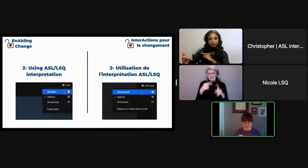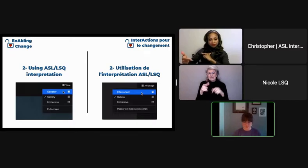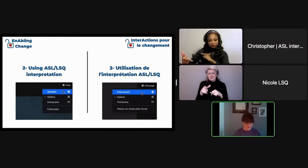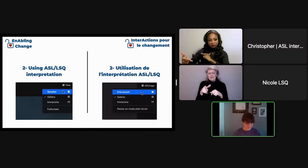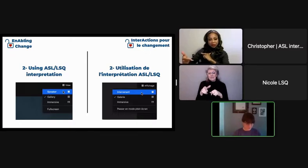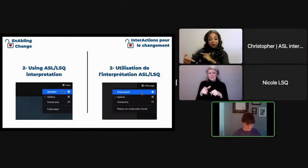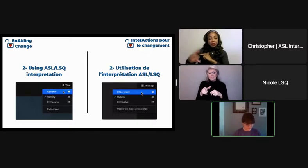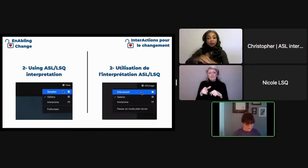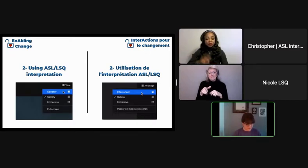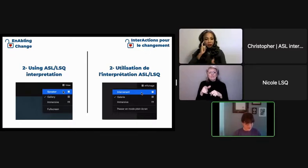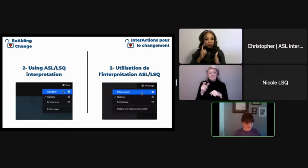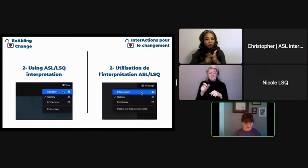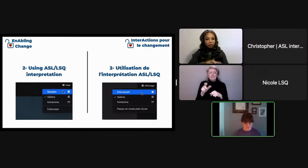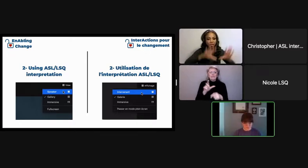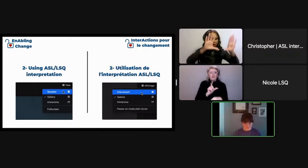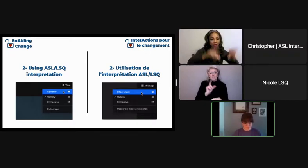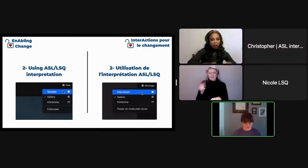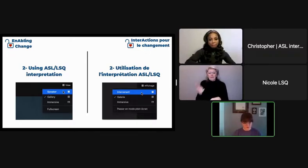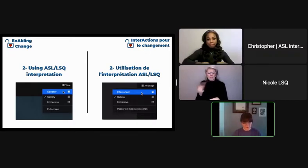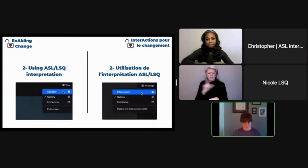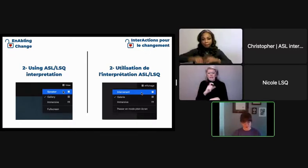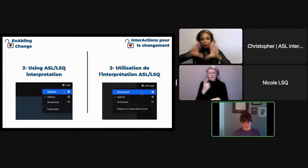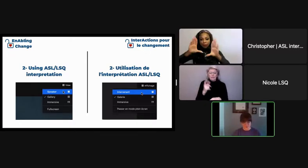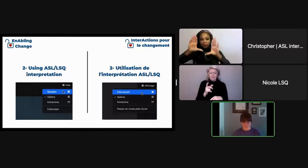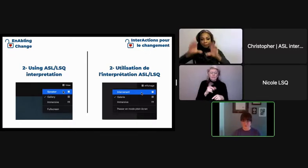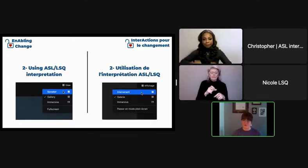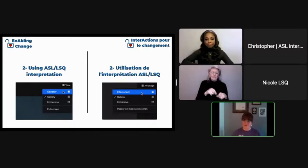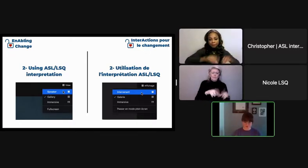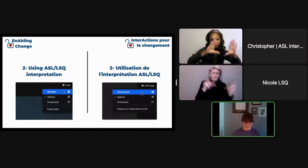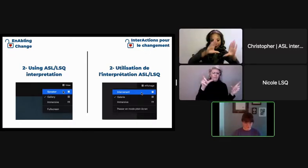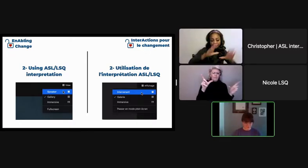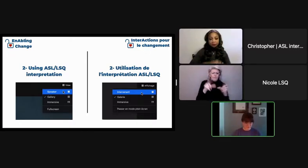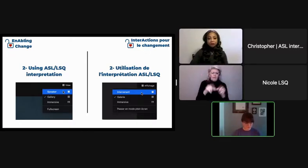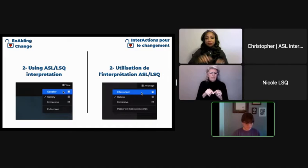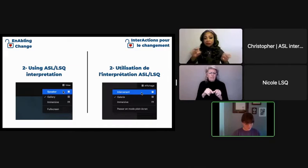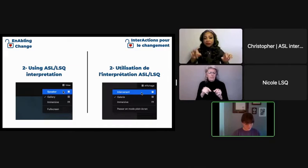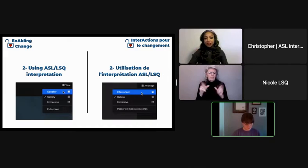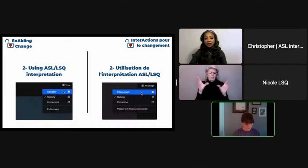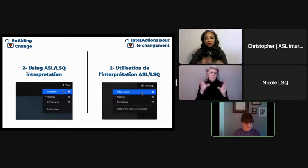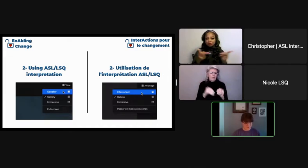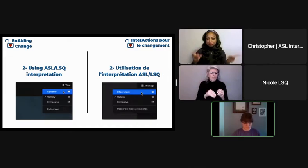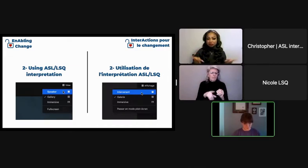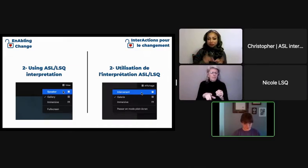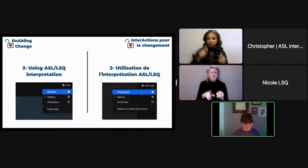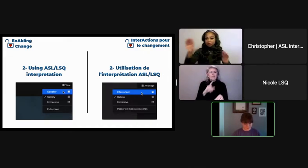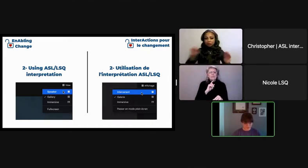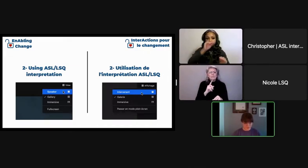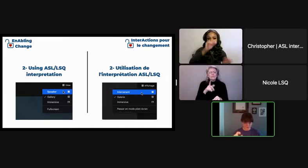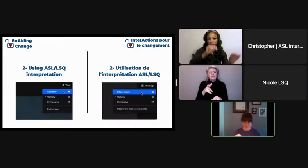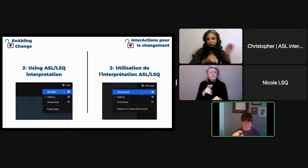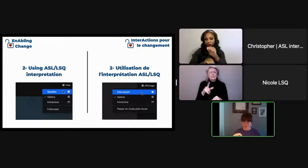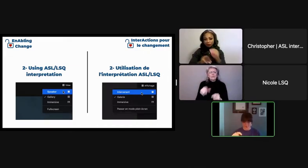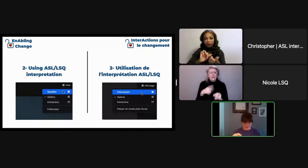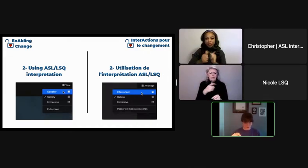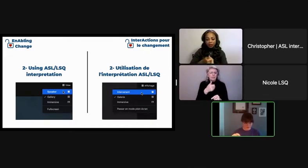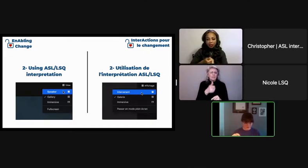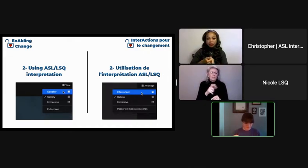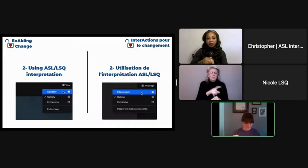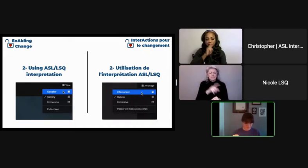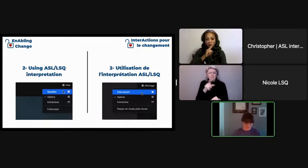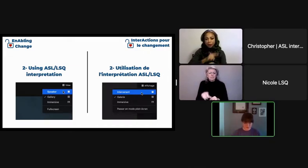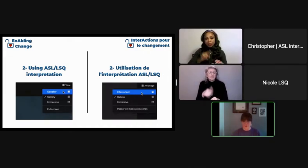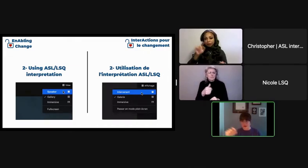alterner. Ils vont allumer et éteindre leur caméra. Donc, vous pouvez bien sûr repositionner les images à